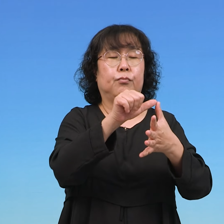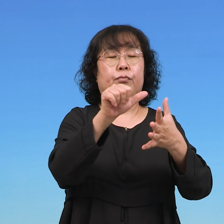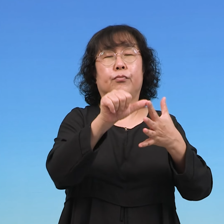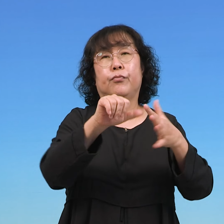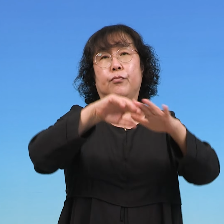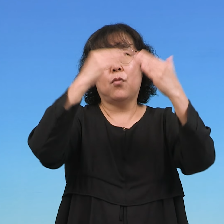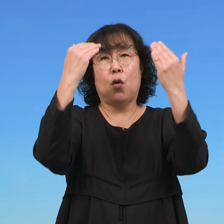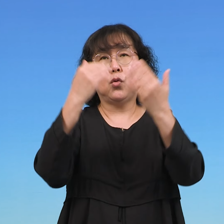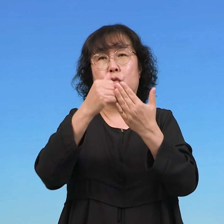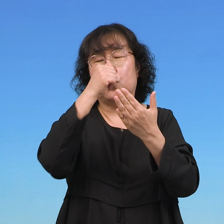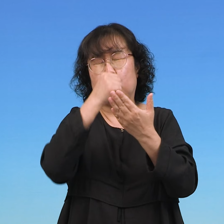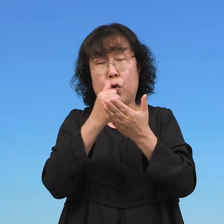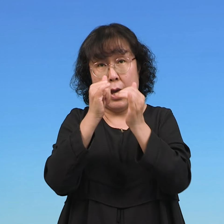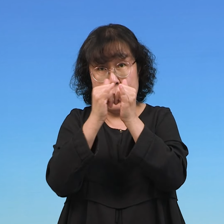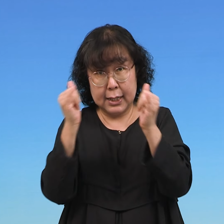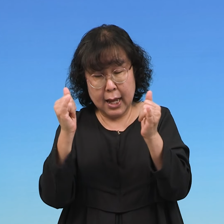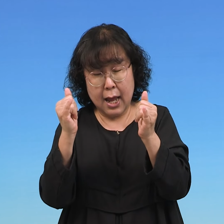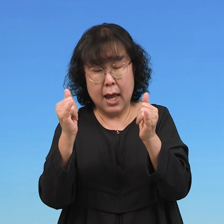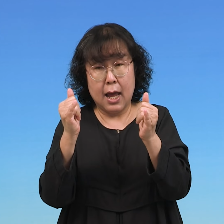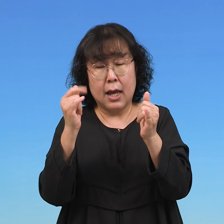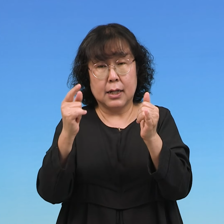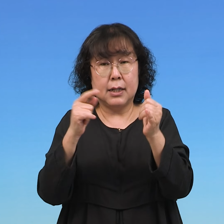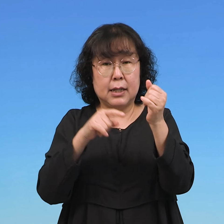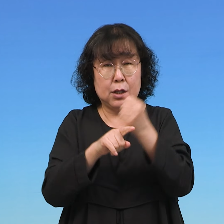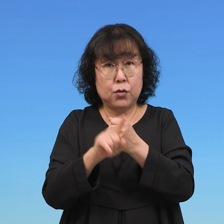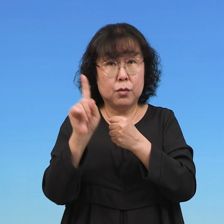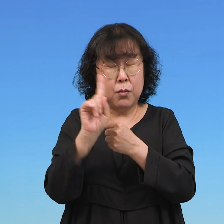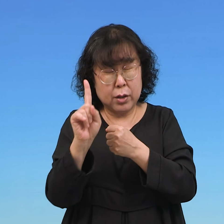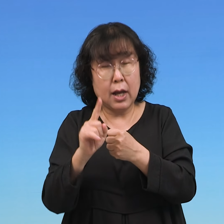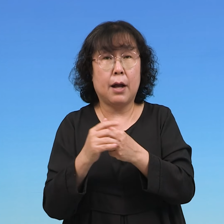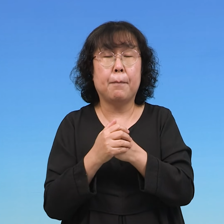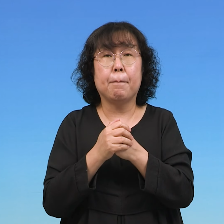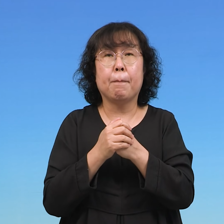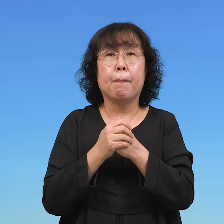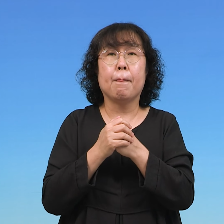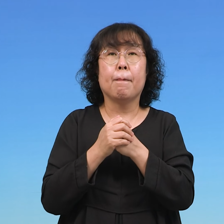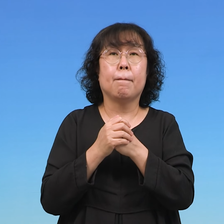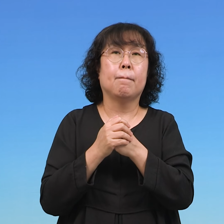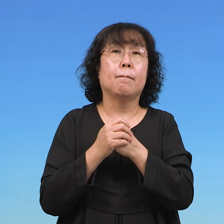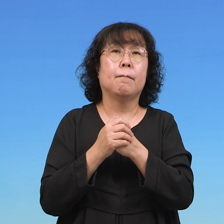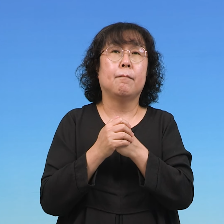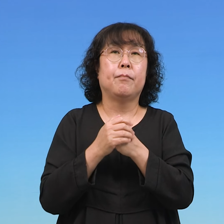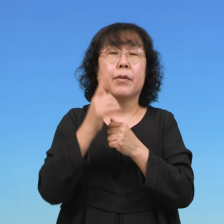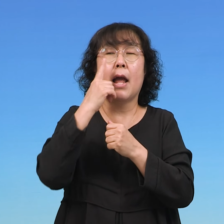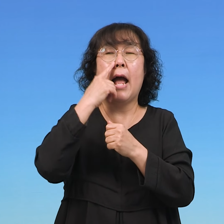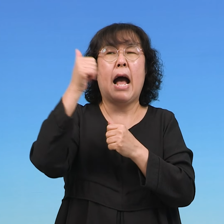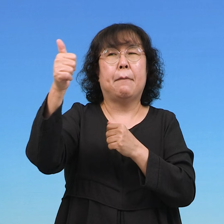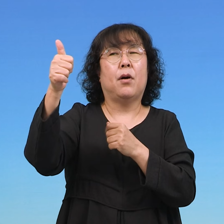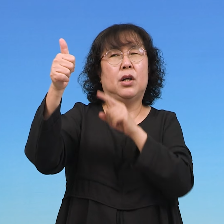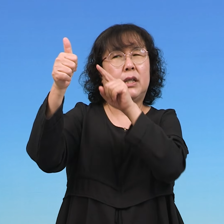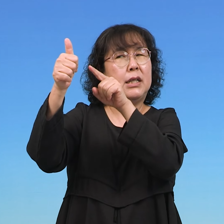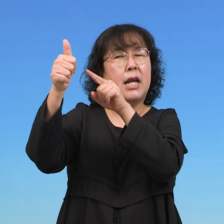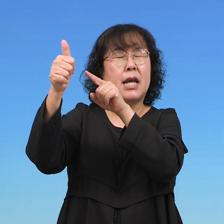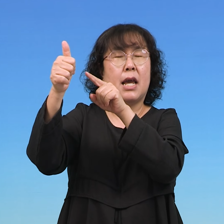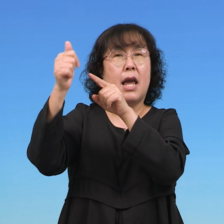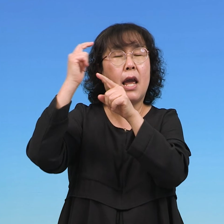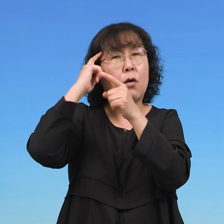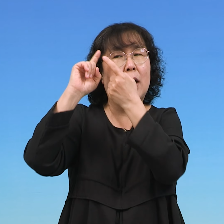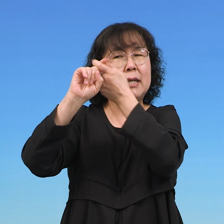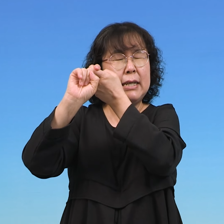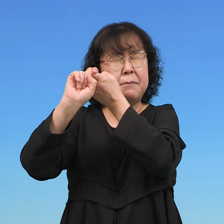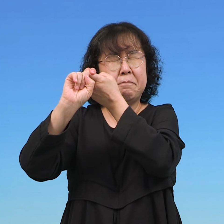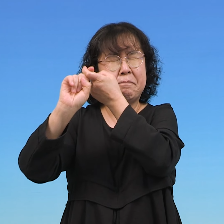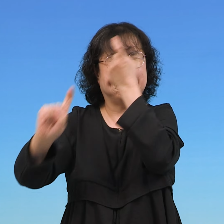다 탕자인데요. 왜 그들이 탕자일 수밖에 없느냐 하니까 그들은 아버지에게 관심이